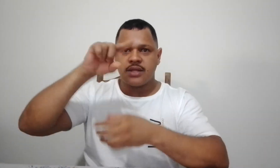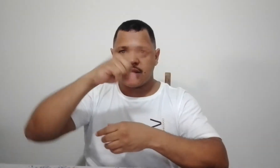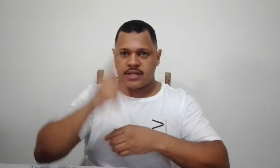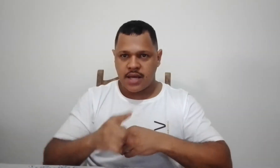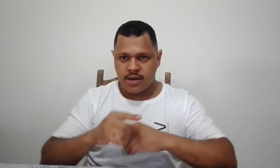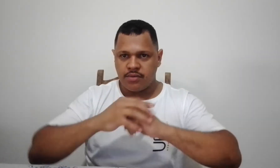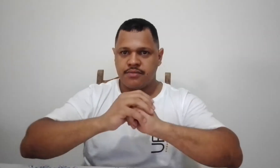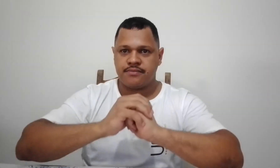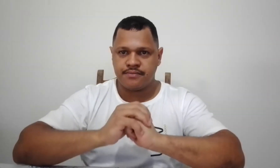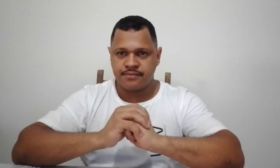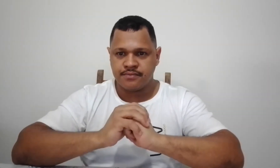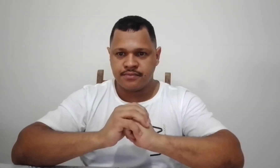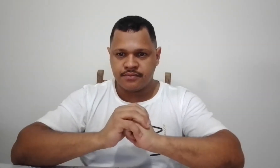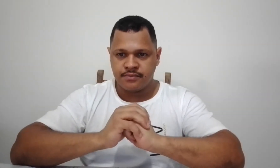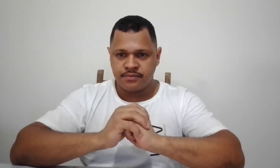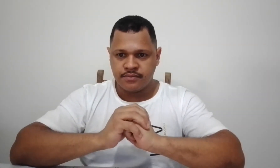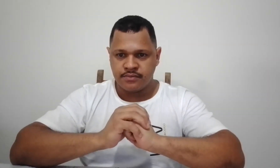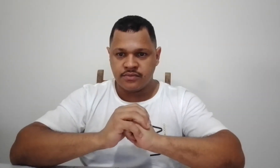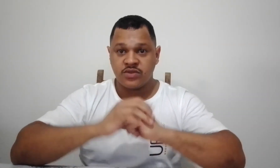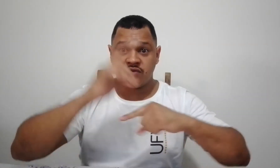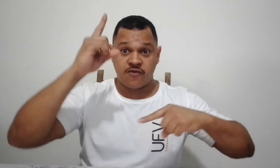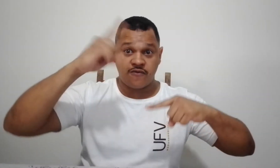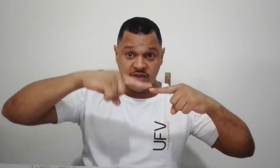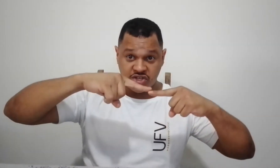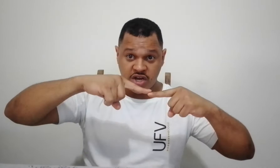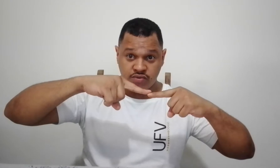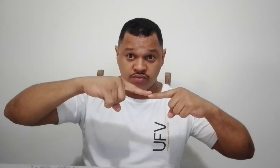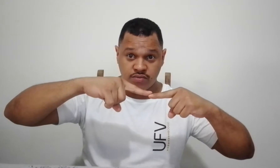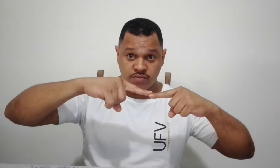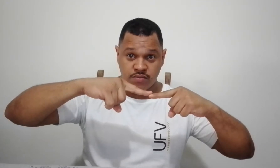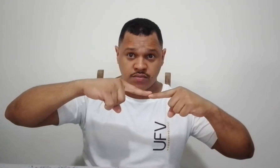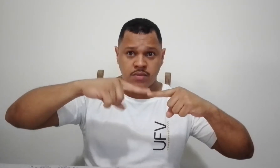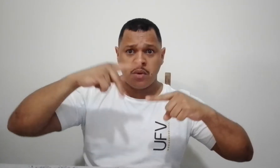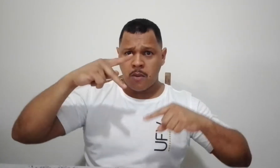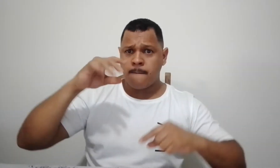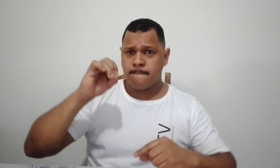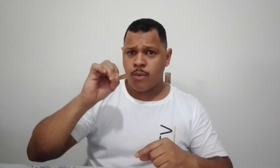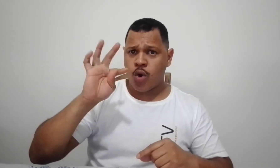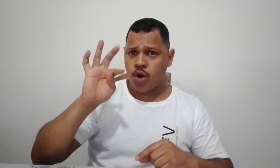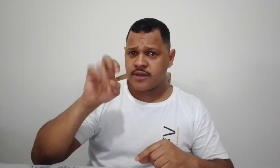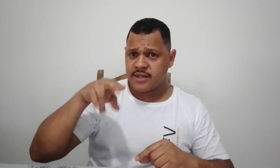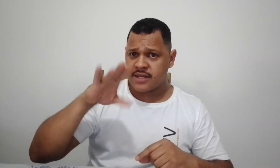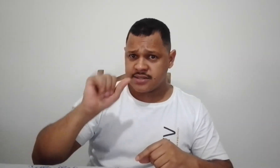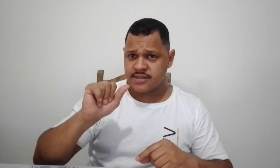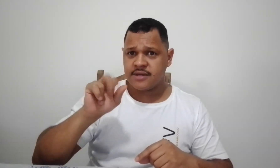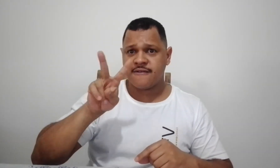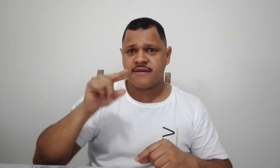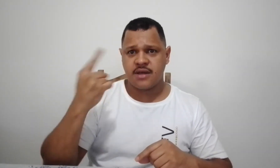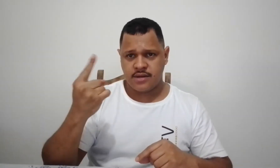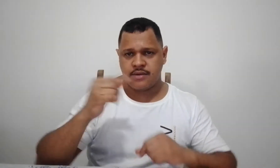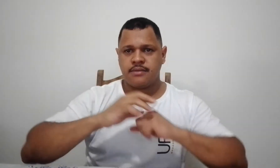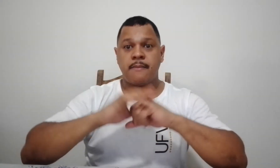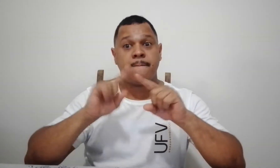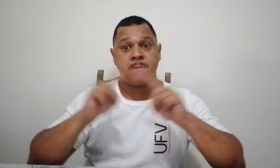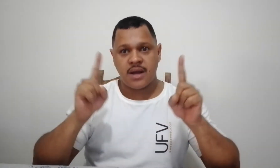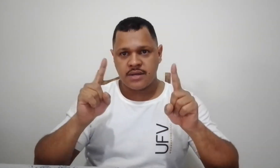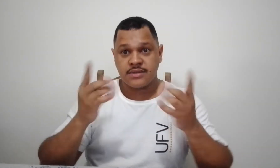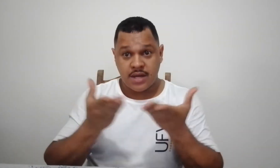só a chavinha S2 fosse fechada, a potência continuaria sendo VI. Porém, I agora é uma